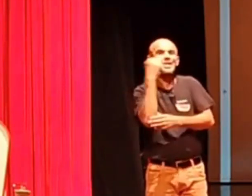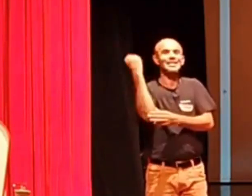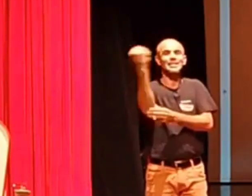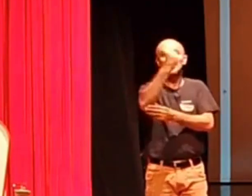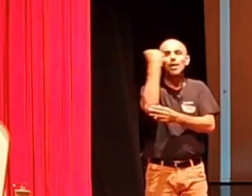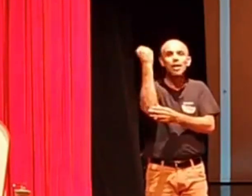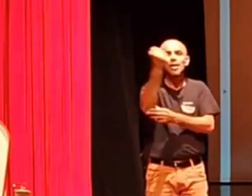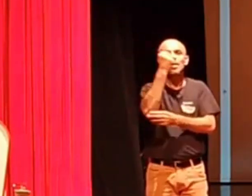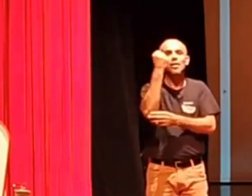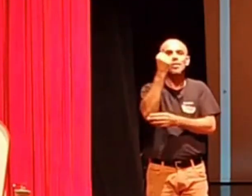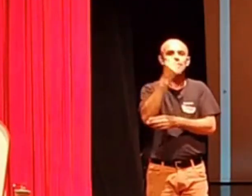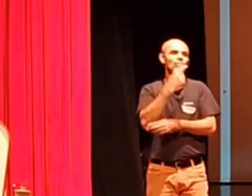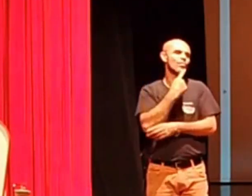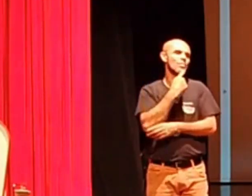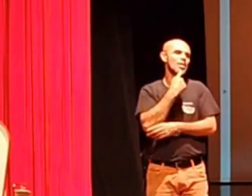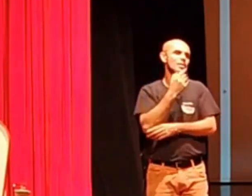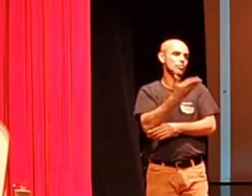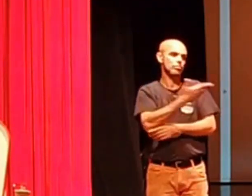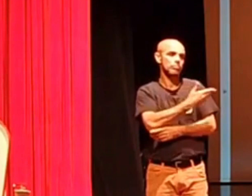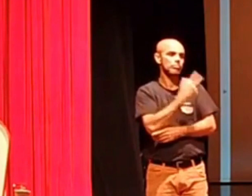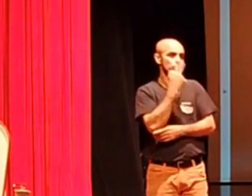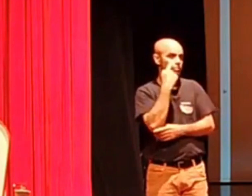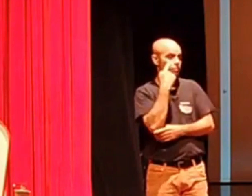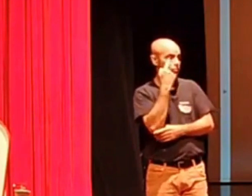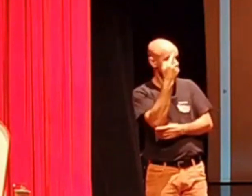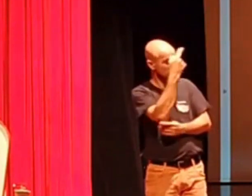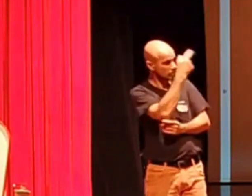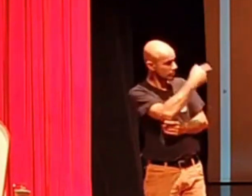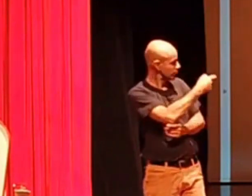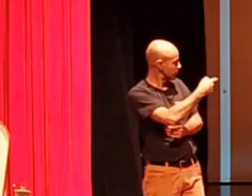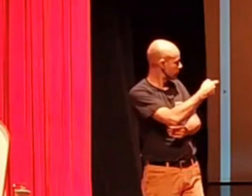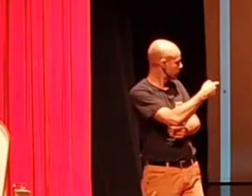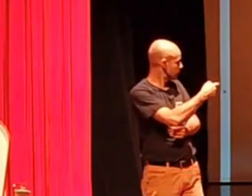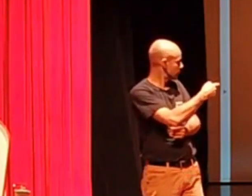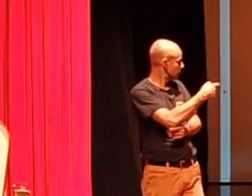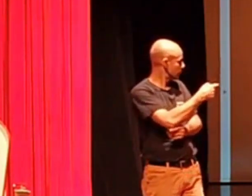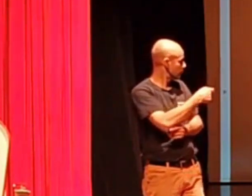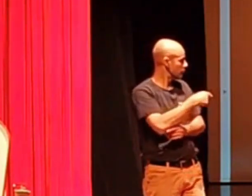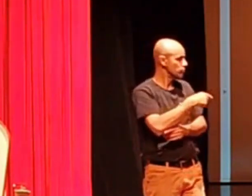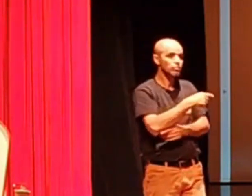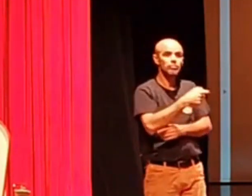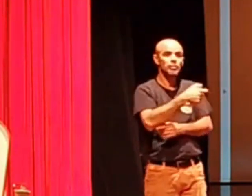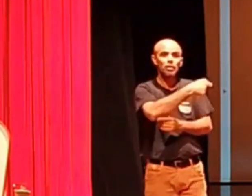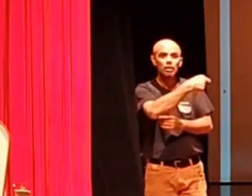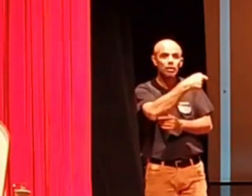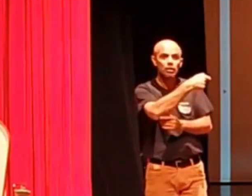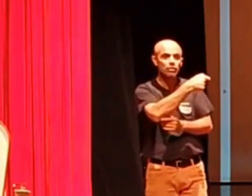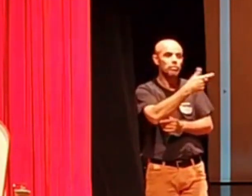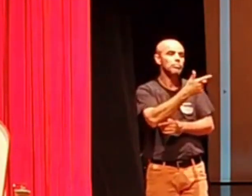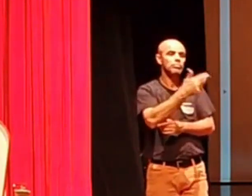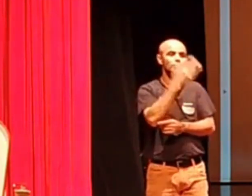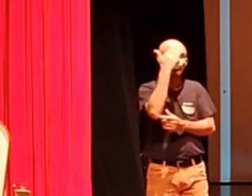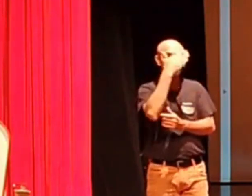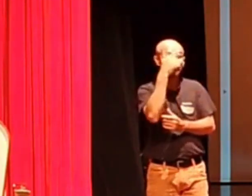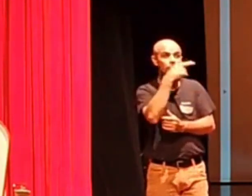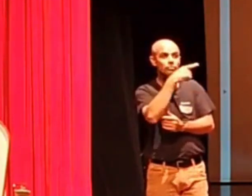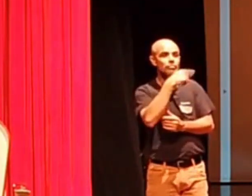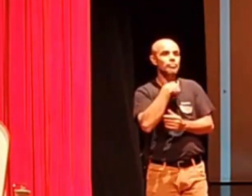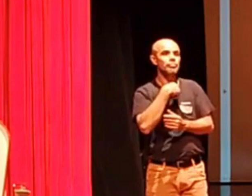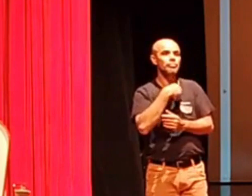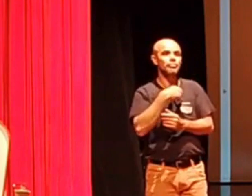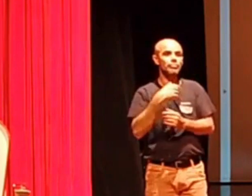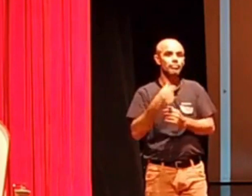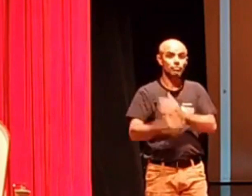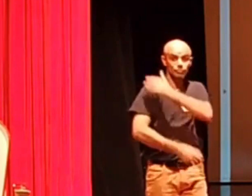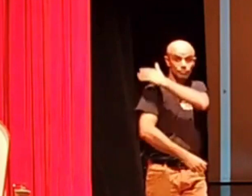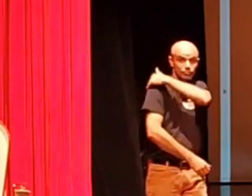eu não tenho aquele vermelhinho, mas vocês podem visualizar ali, mesmo que sem o laser, aquelas escápulas